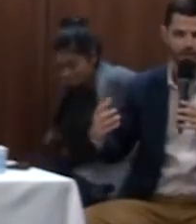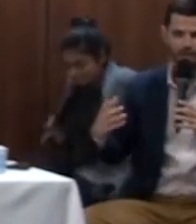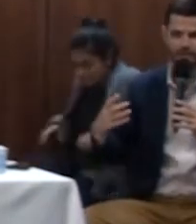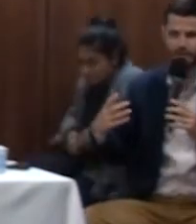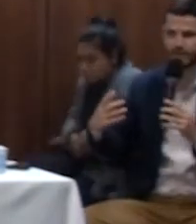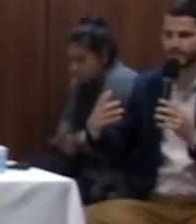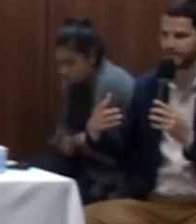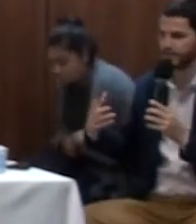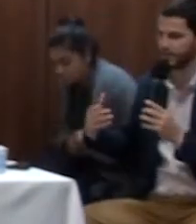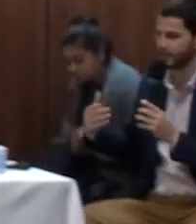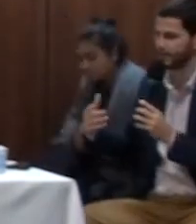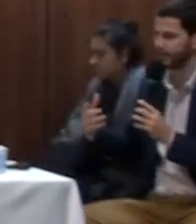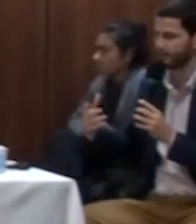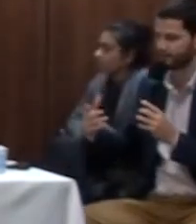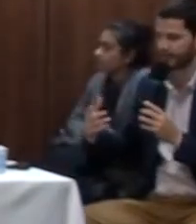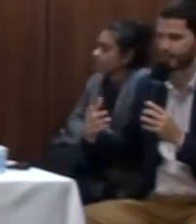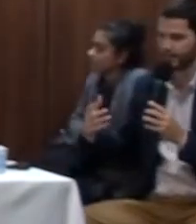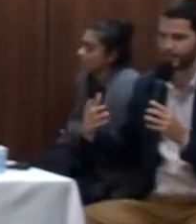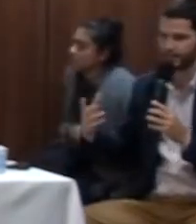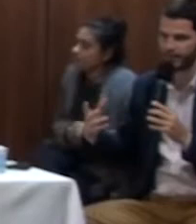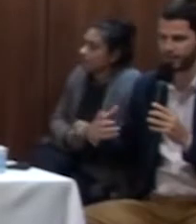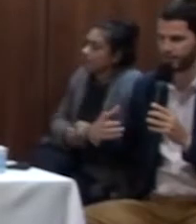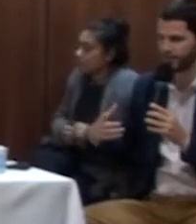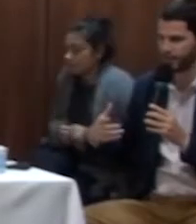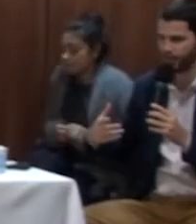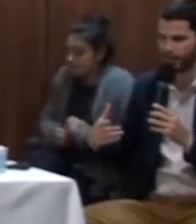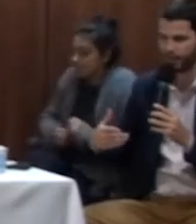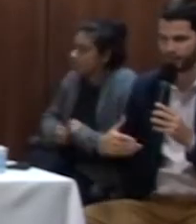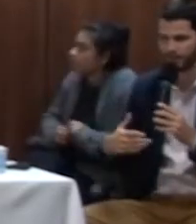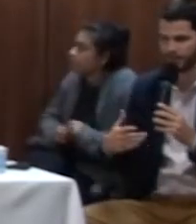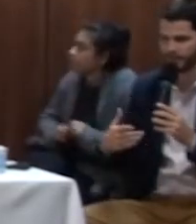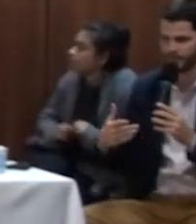SUS, estabelece, na verdade,